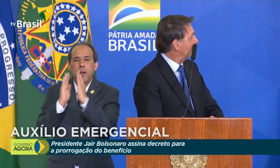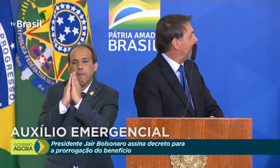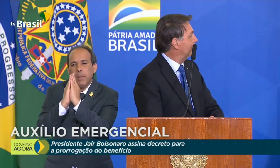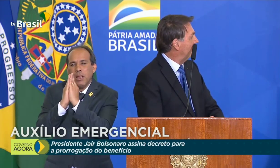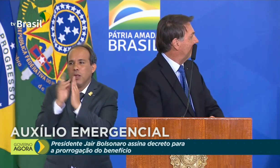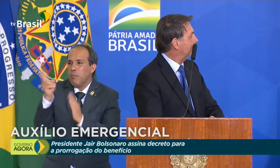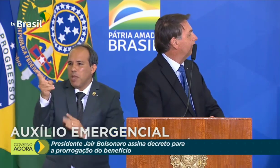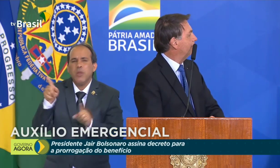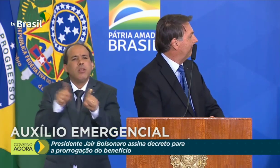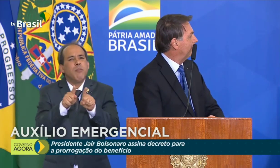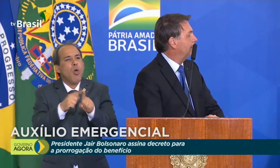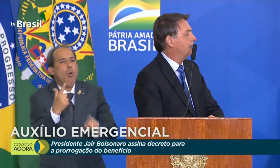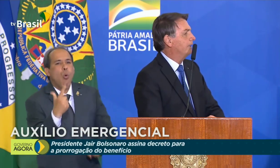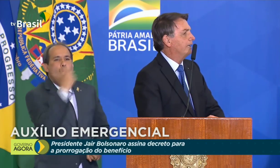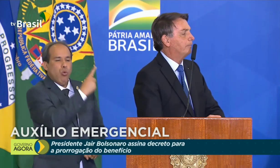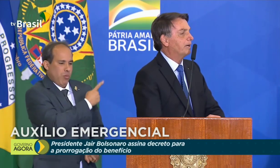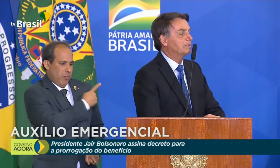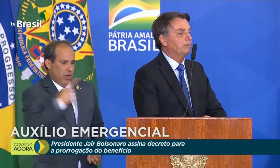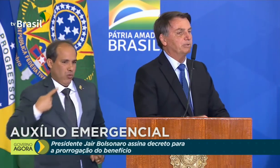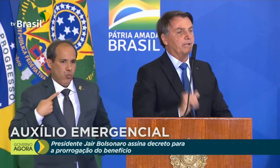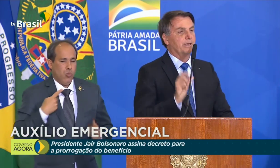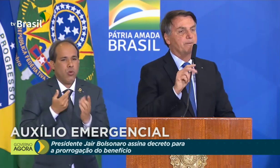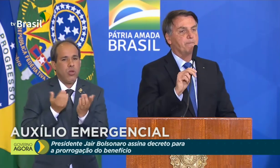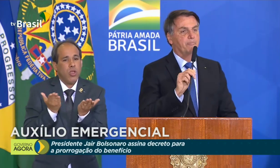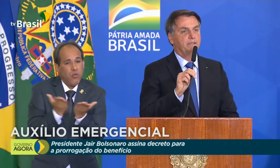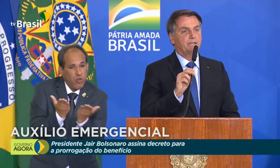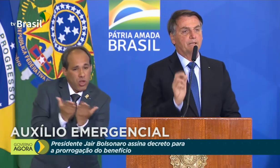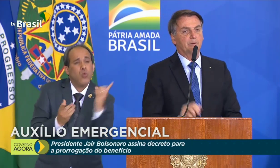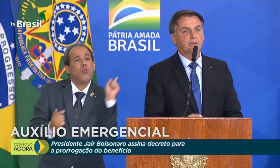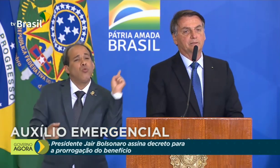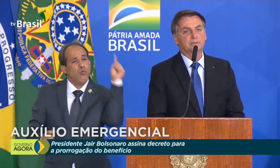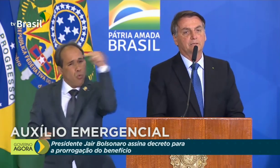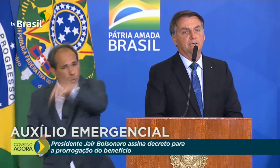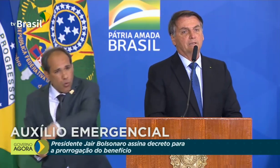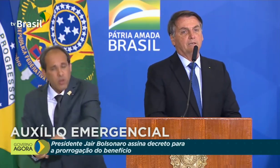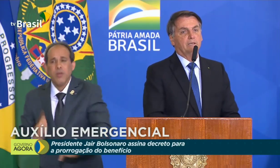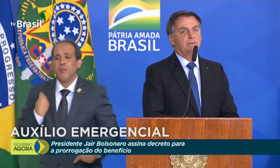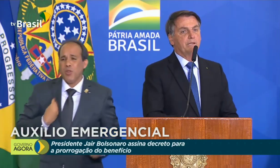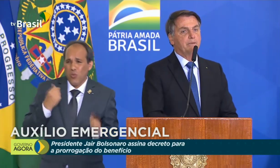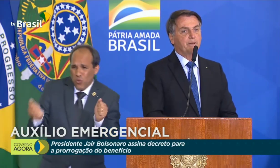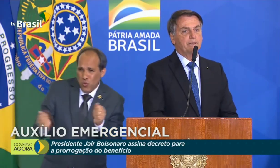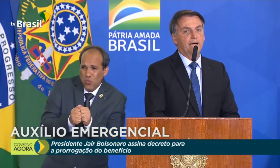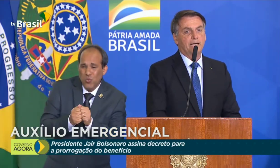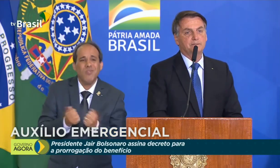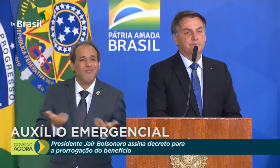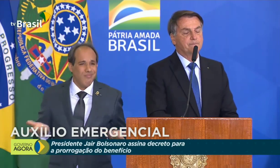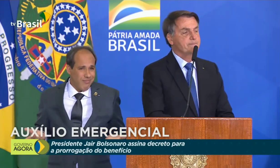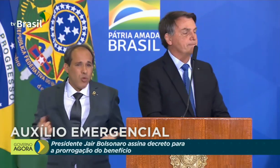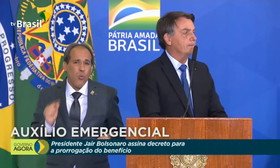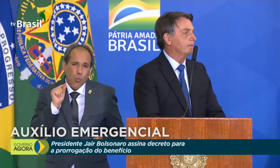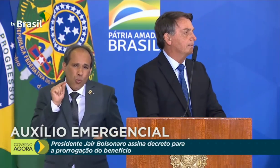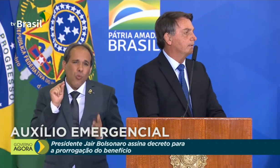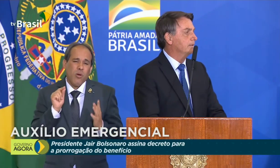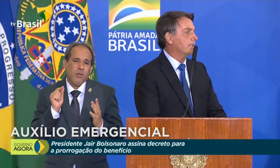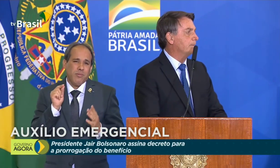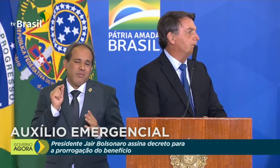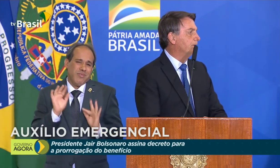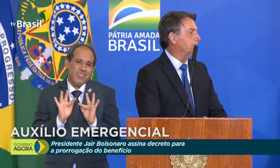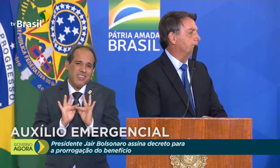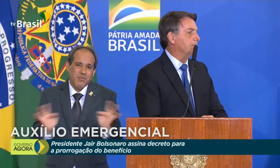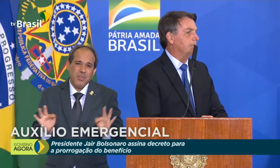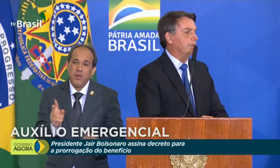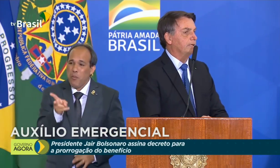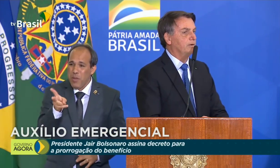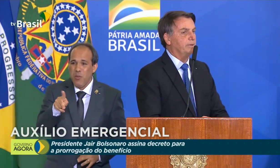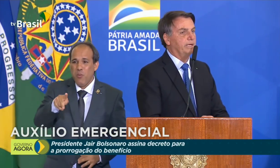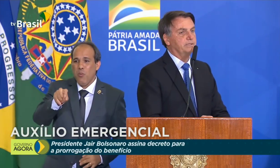de um pastor evangélico que também participou desse momento. Então, a simplicidade desse